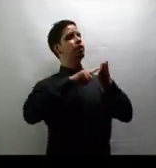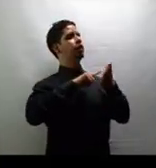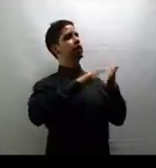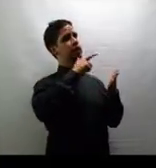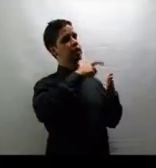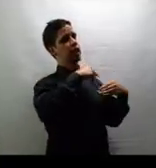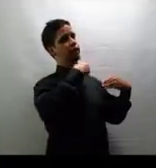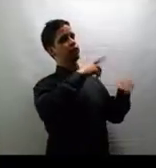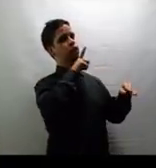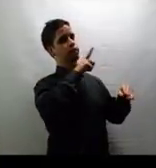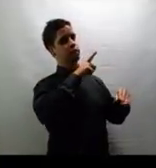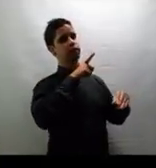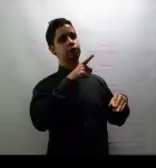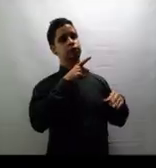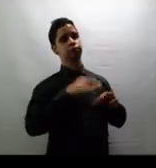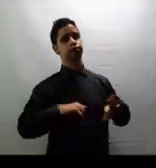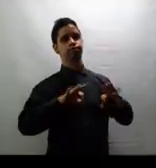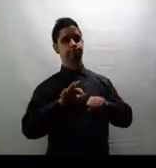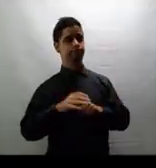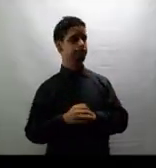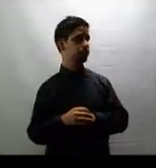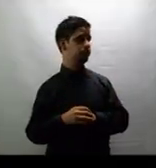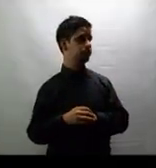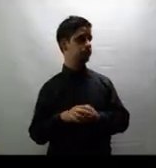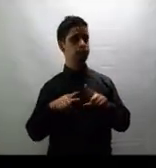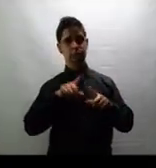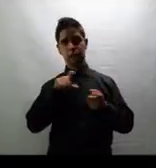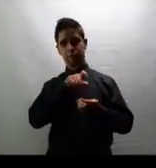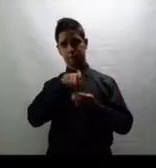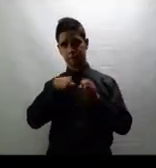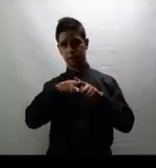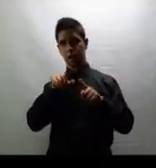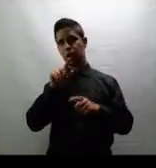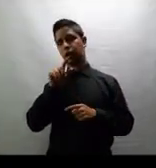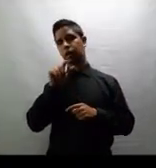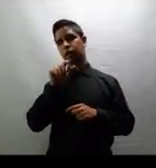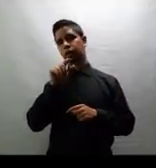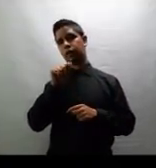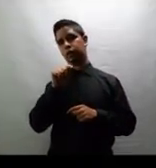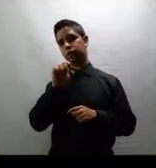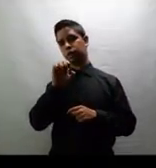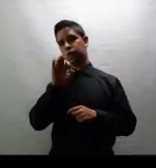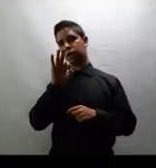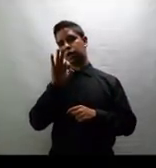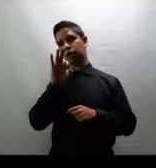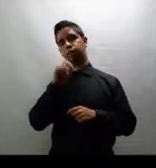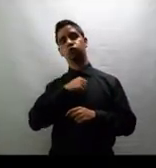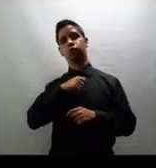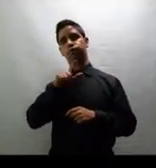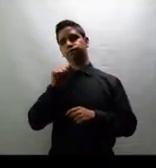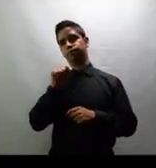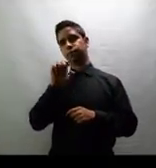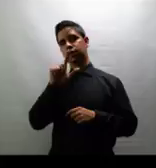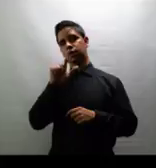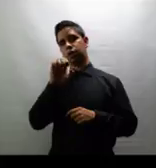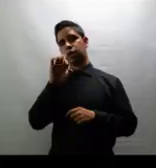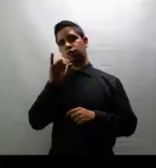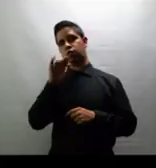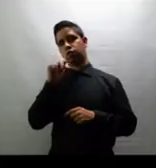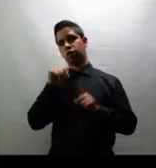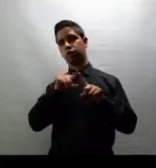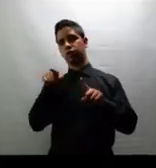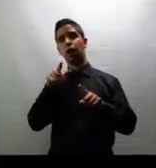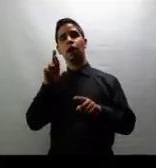quién fue en el caso específico de la telefónica lo que se dio inicialmente fue que rafael hernández colón que fue